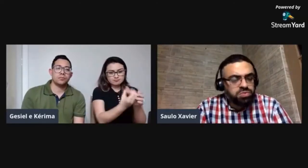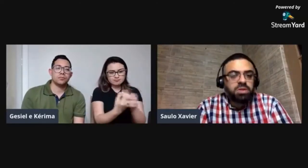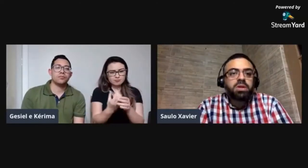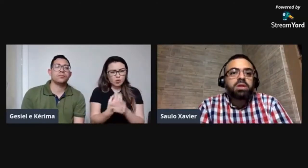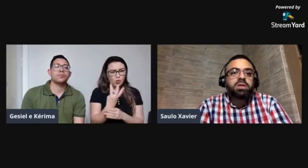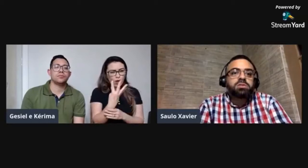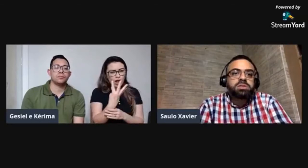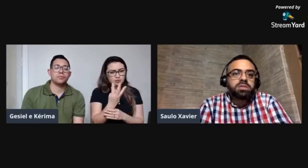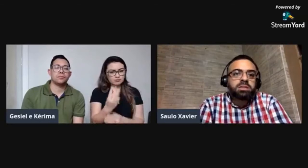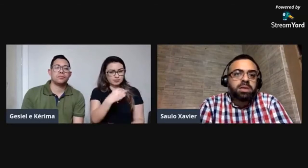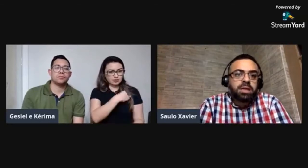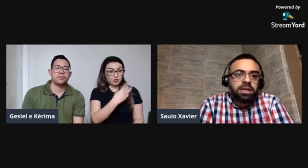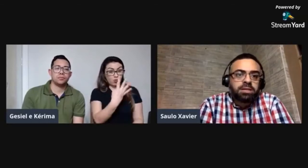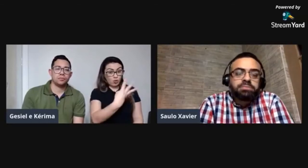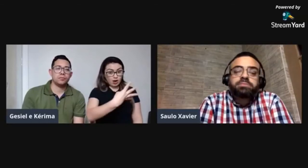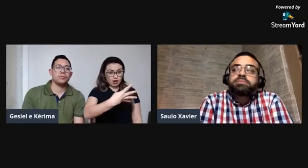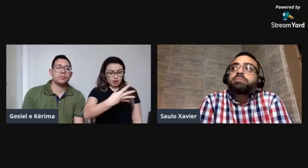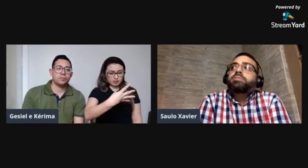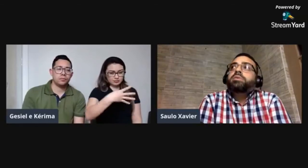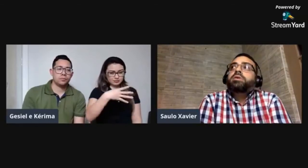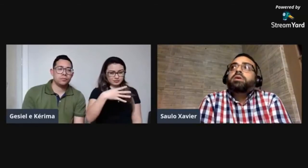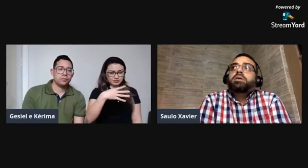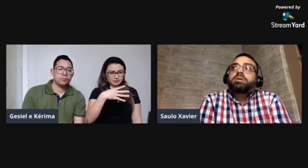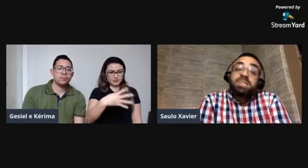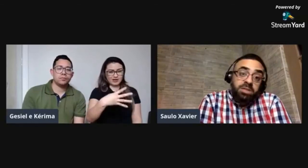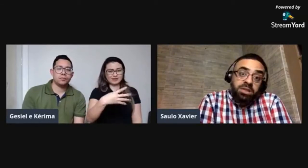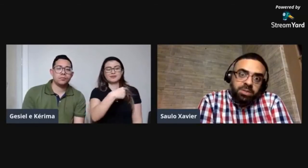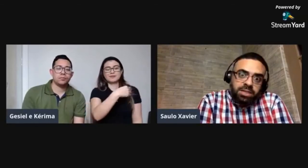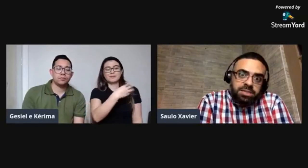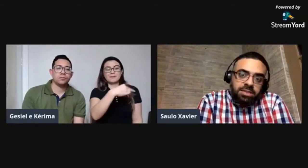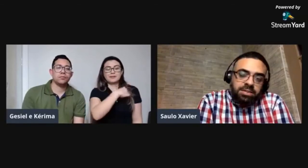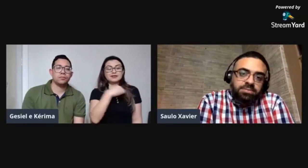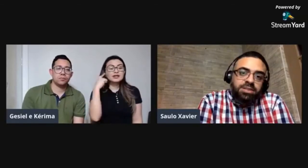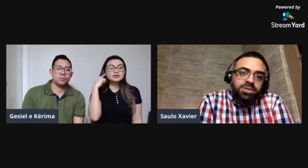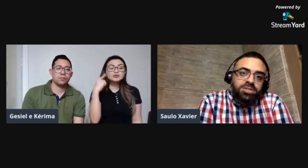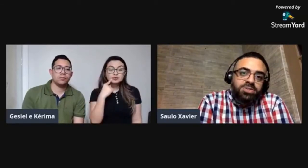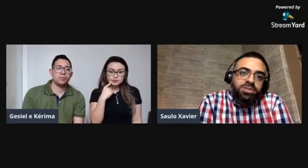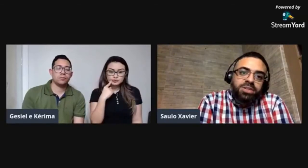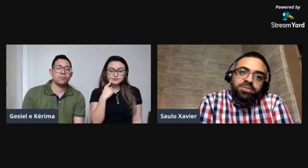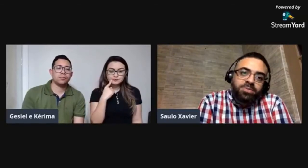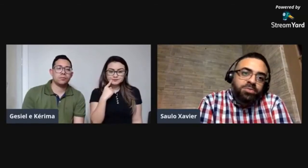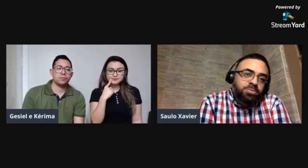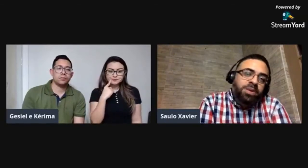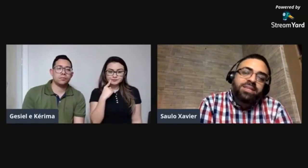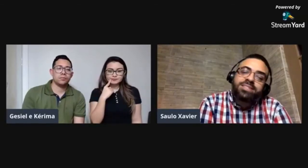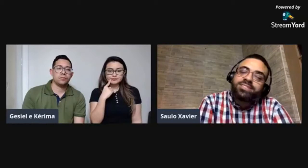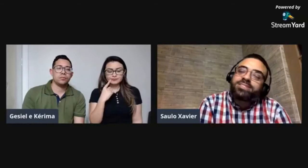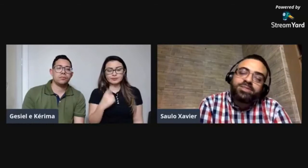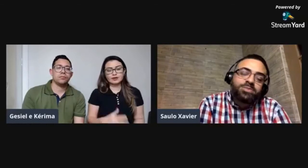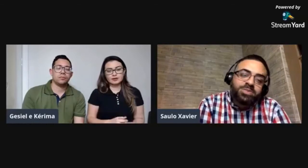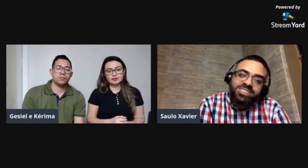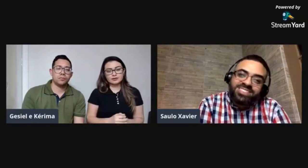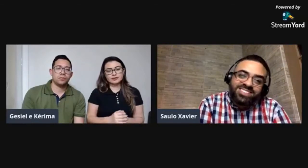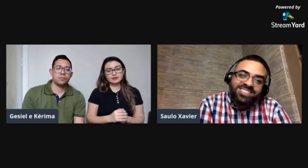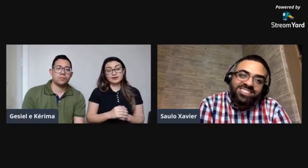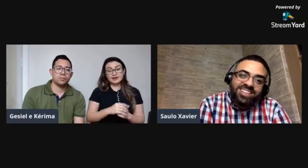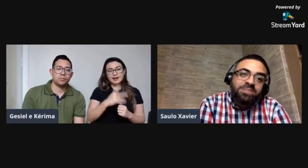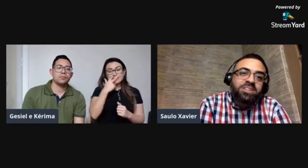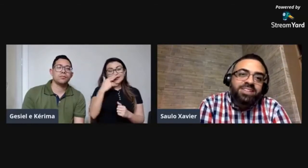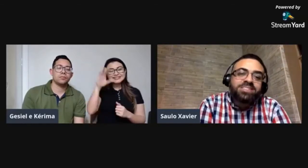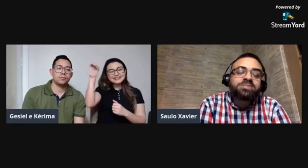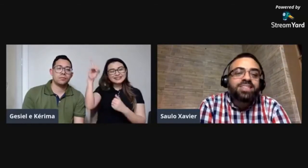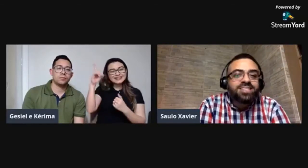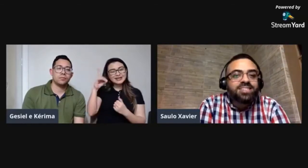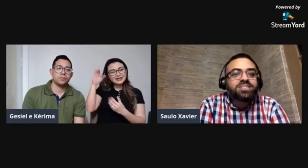com surdos que eu consegui trabalhar. Desde a minha denominação. E hoje eu estou tendo um presente de Deus muito grande.